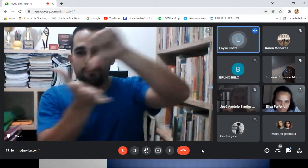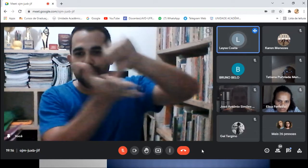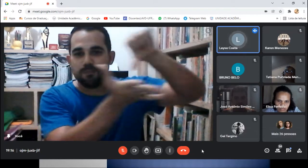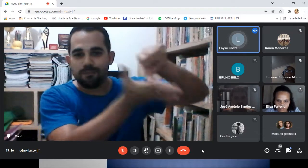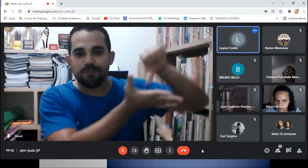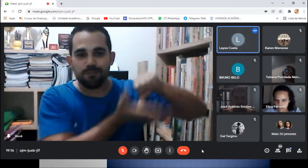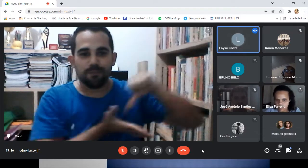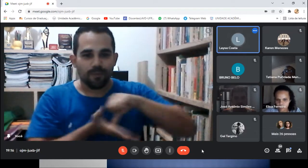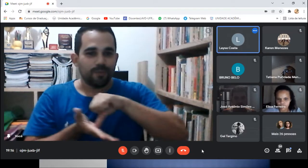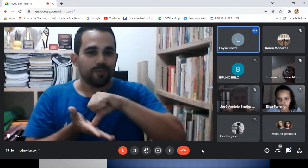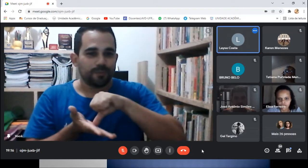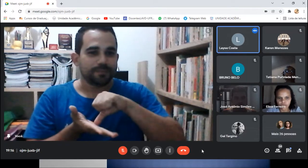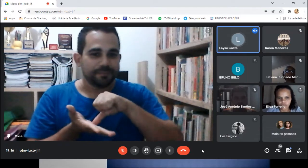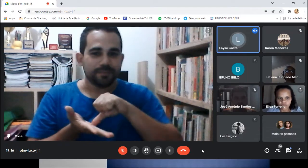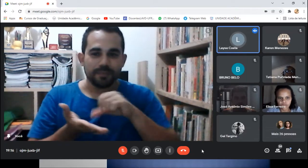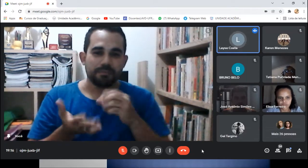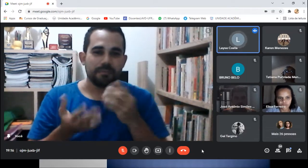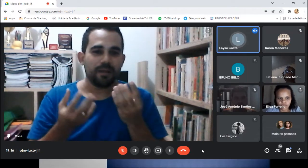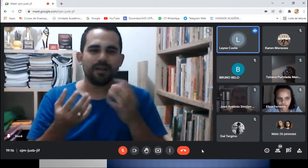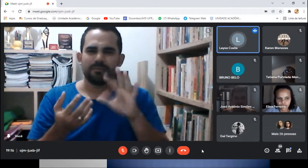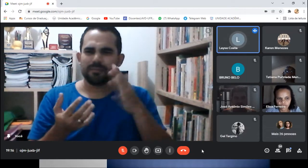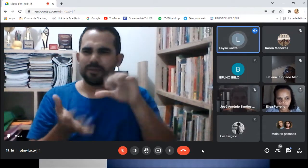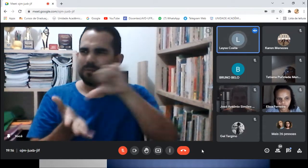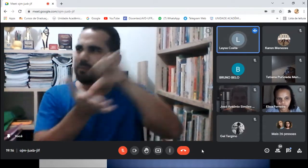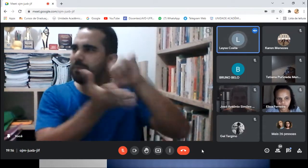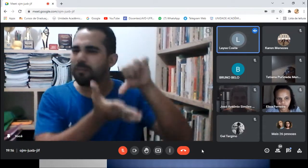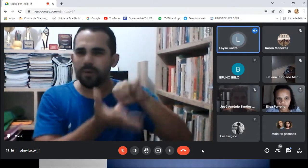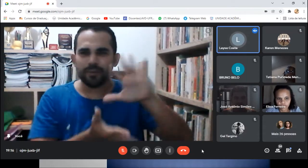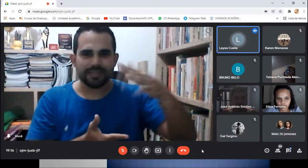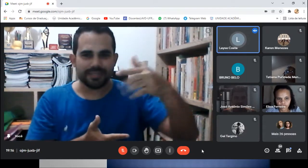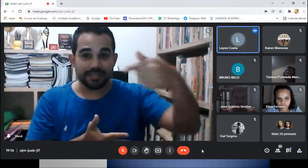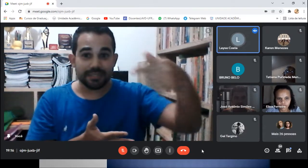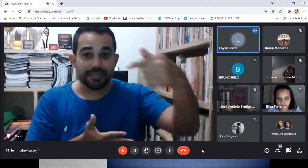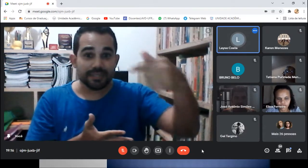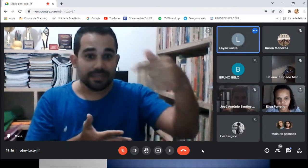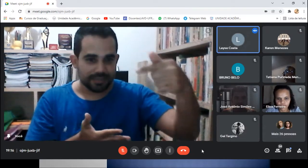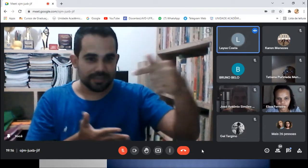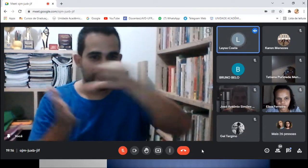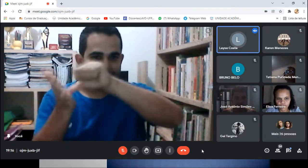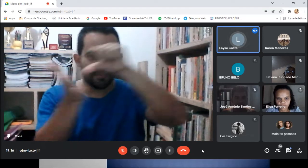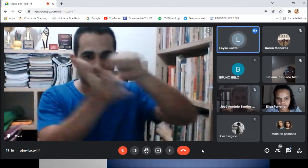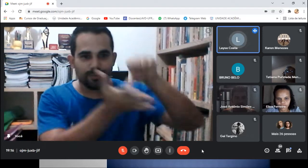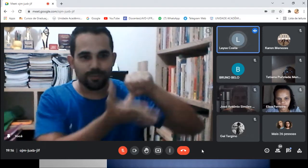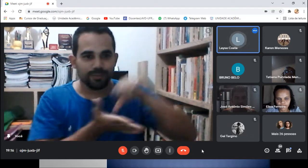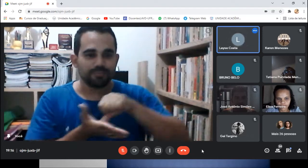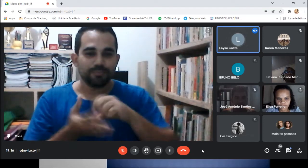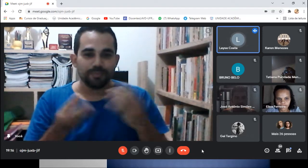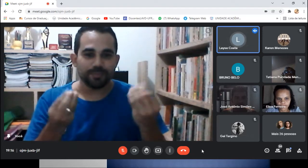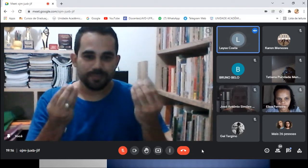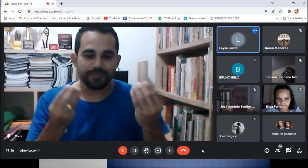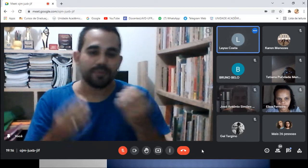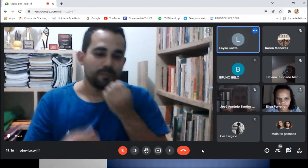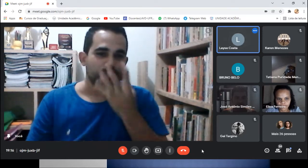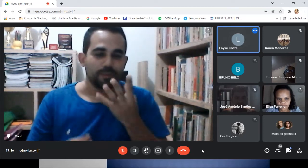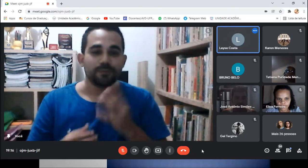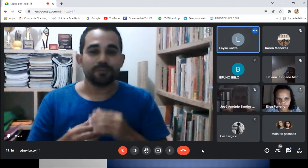sala, né? Vamos ver aí de quais polos vocês são, né? Temos mais ou menos 7 polos, né? Esses